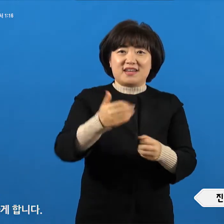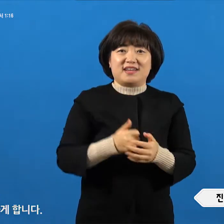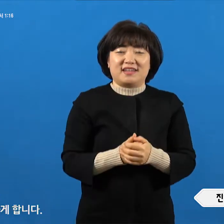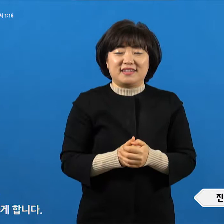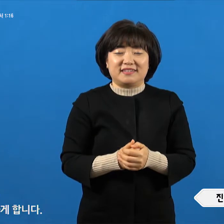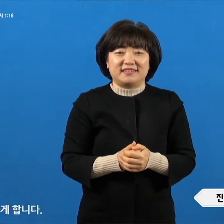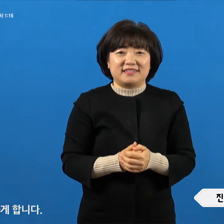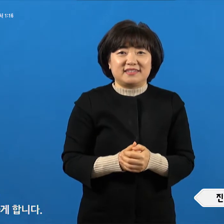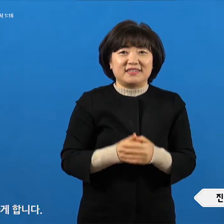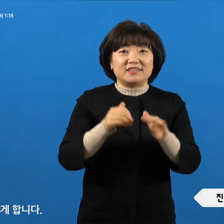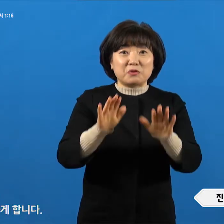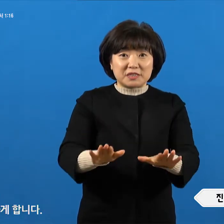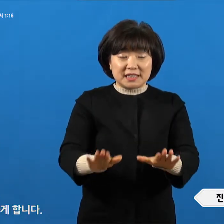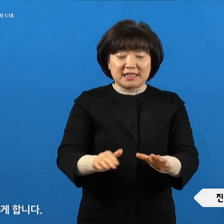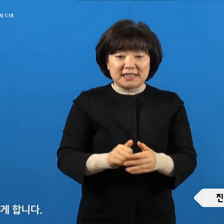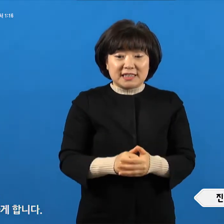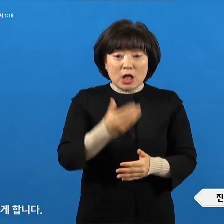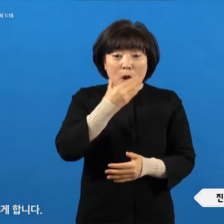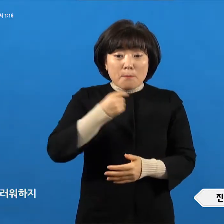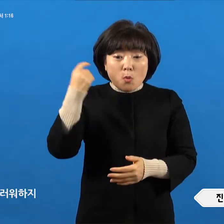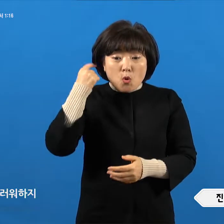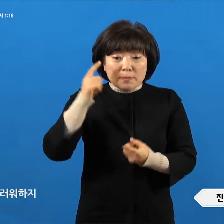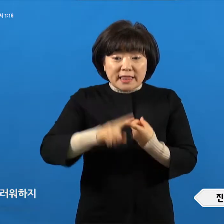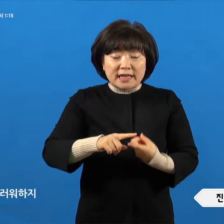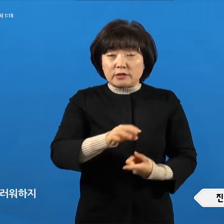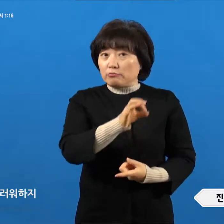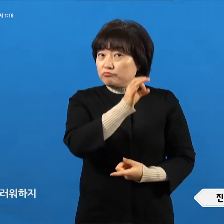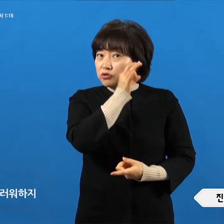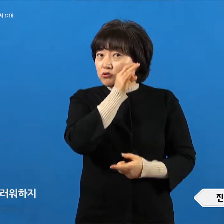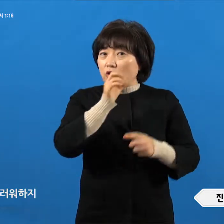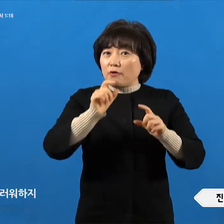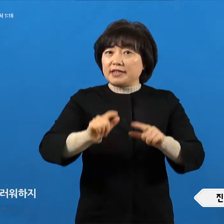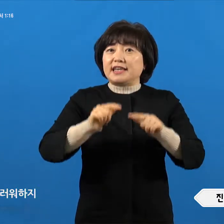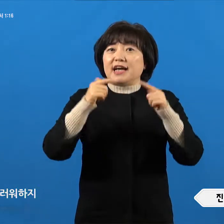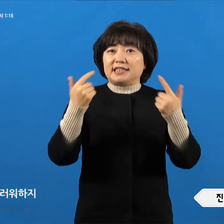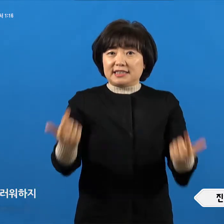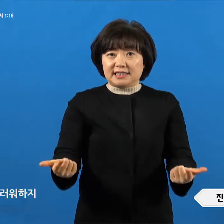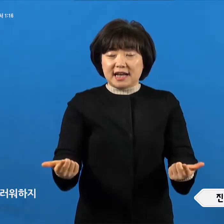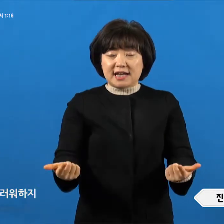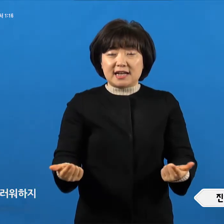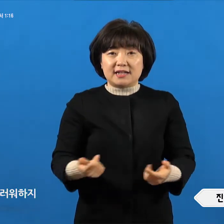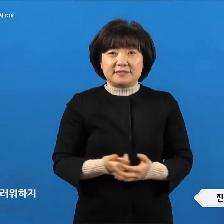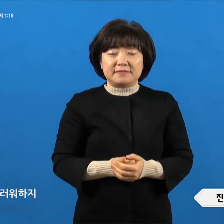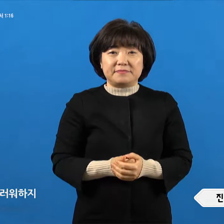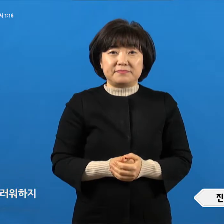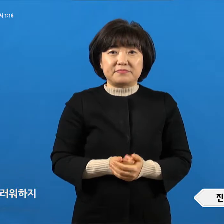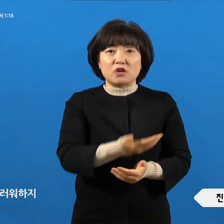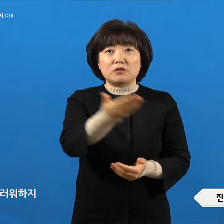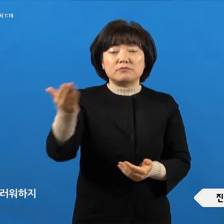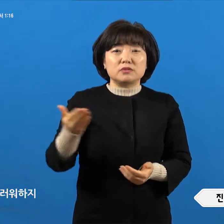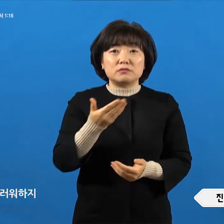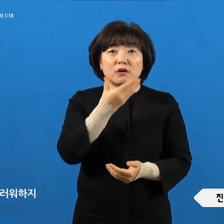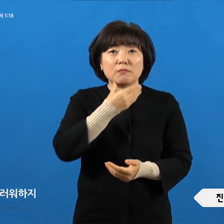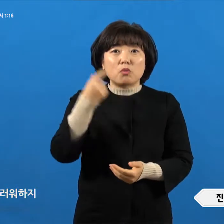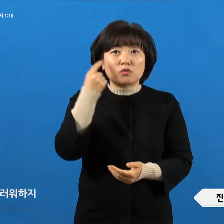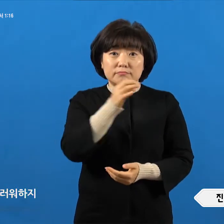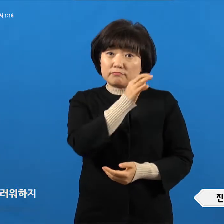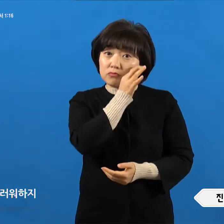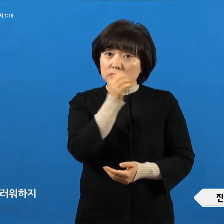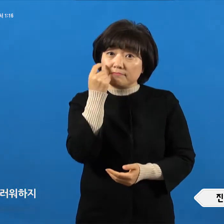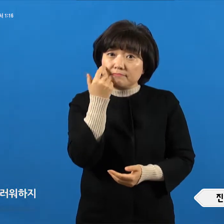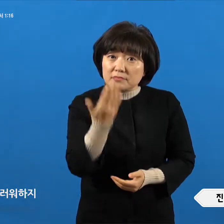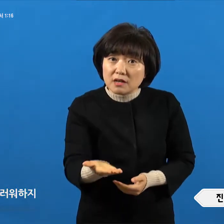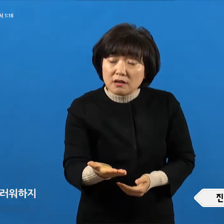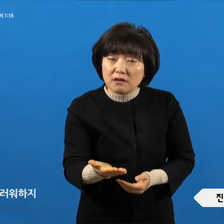이렇게 고백합니다. 내가 복음을 부끄러워하지 아니하노니. 여러분, 복음을